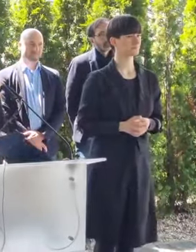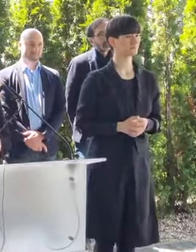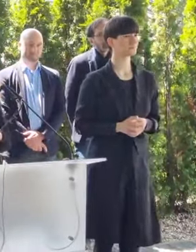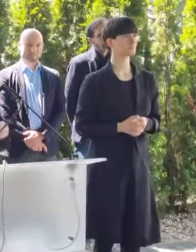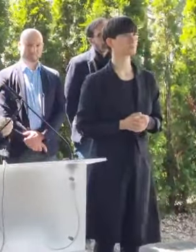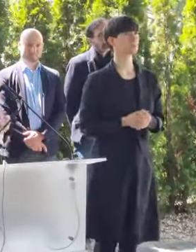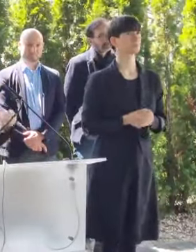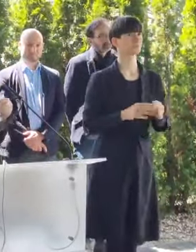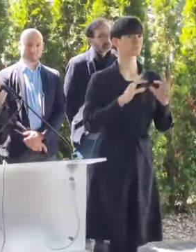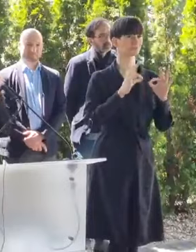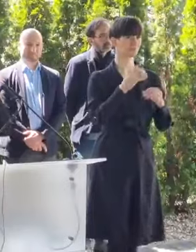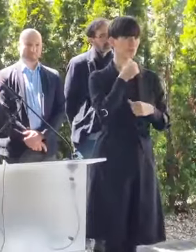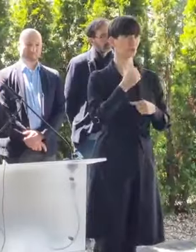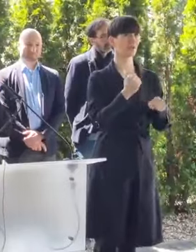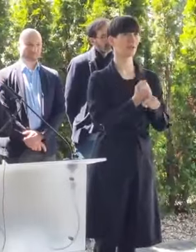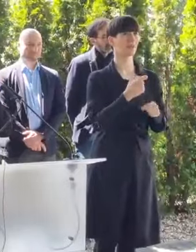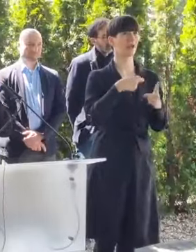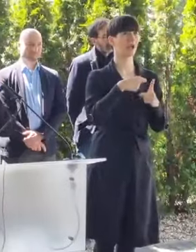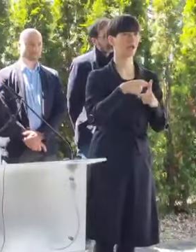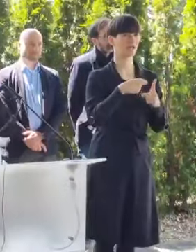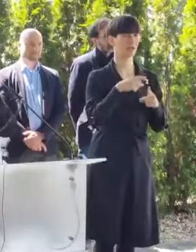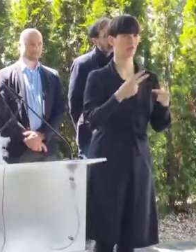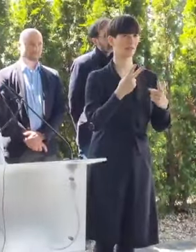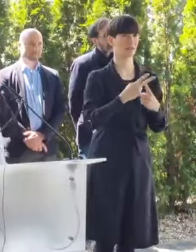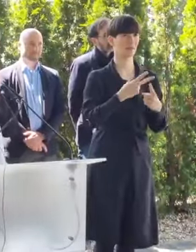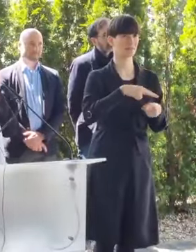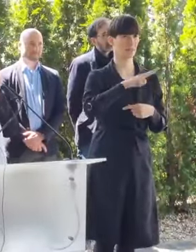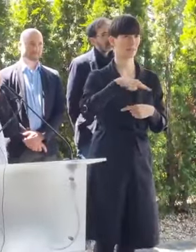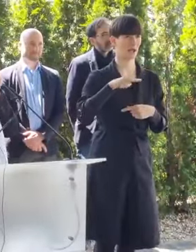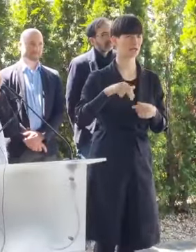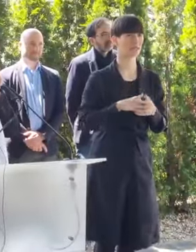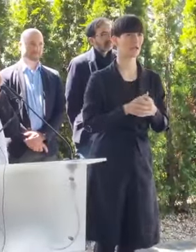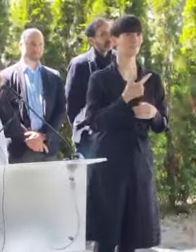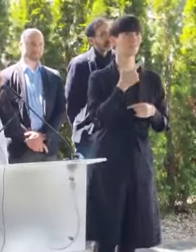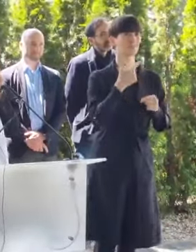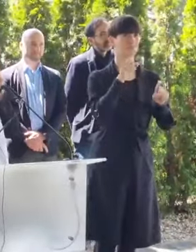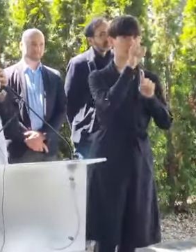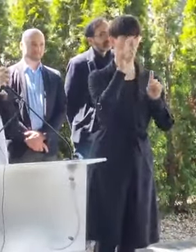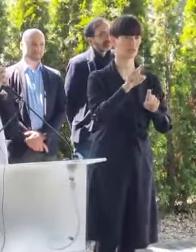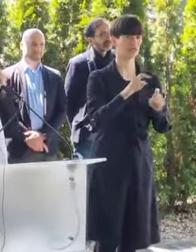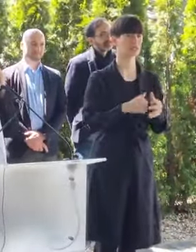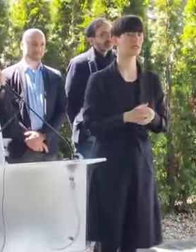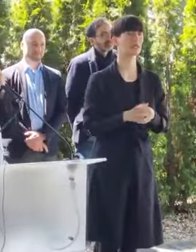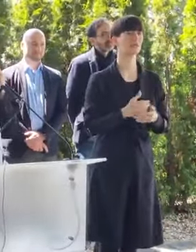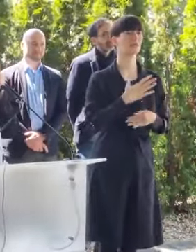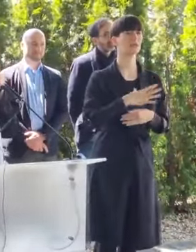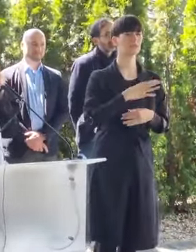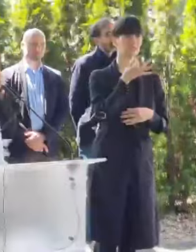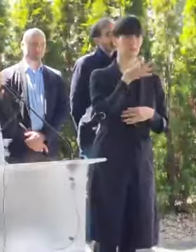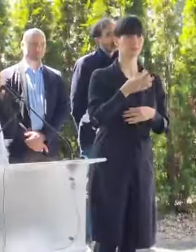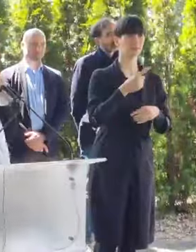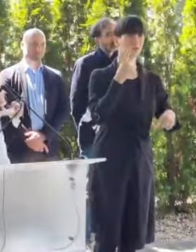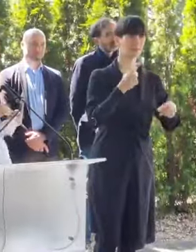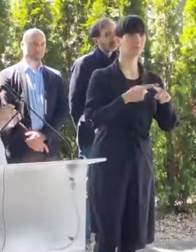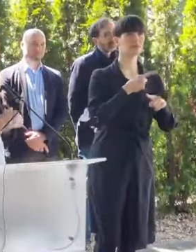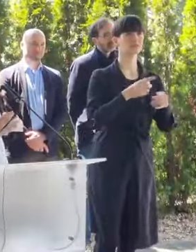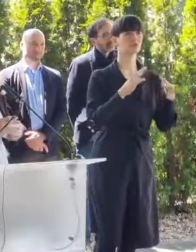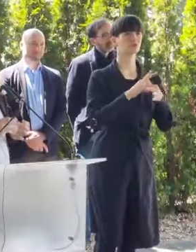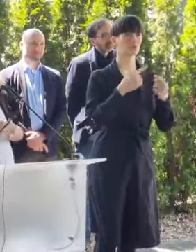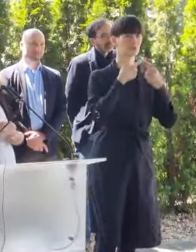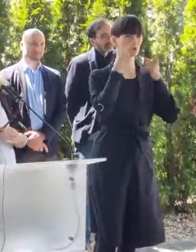Dobrý deň, Gabriela Kajtrová, televízia Markíza. Mám dve otázky a tá prvá bude trošku komplikovanejšia, alebo teda obsažnejšia. Chcem sa spýtať konkrétne na tú slovenskú